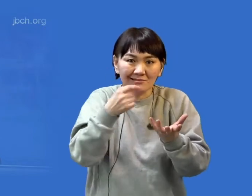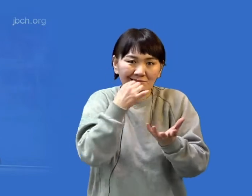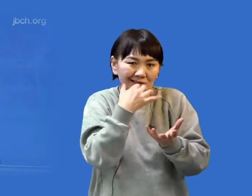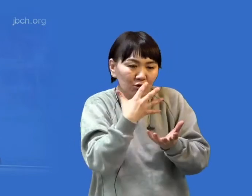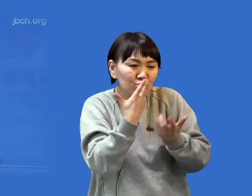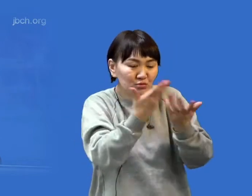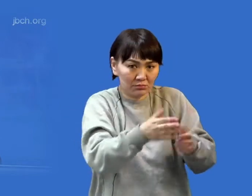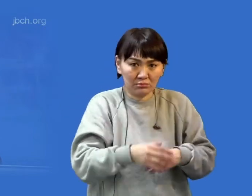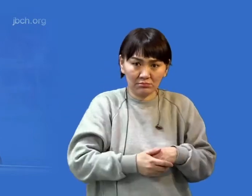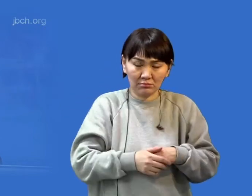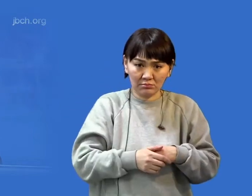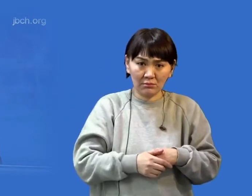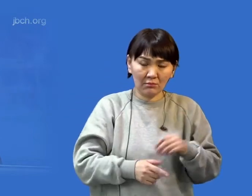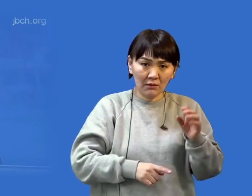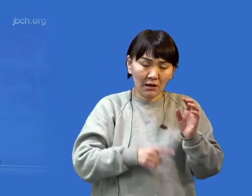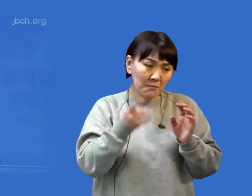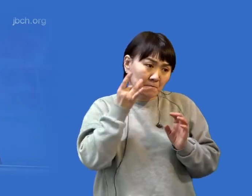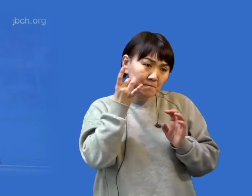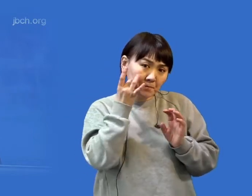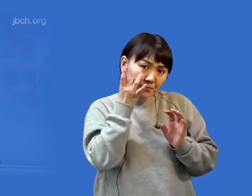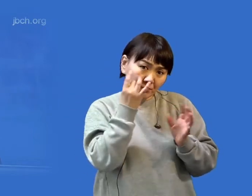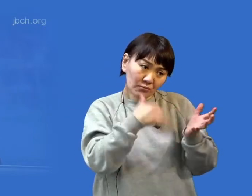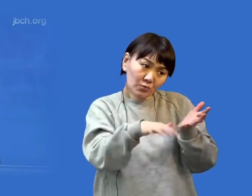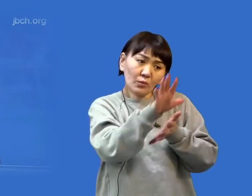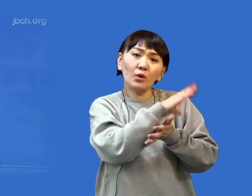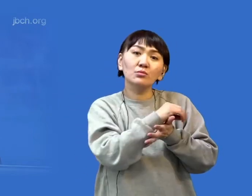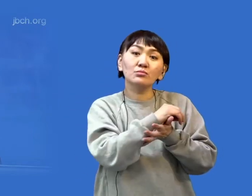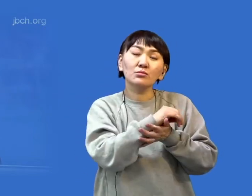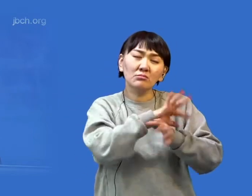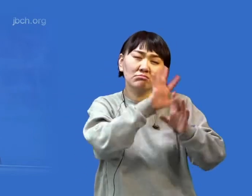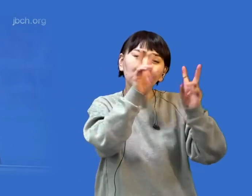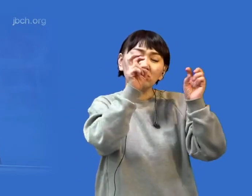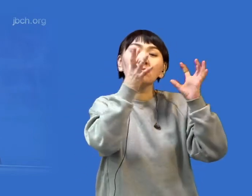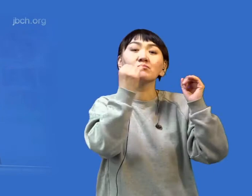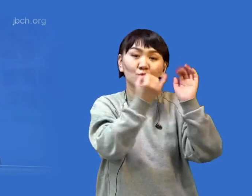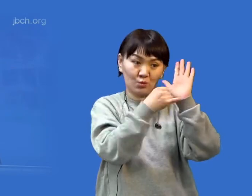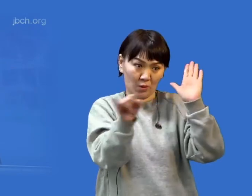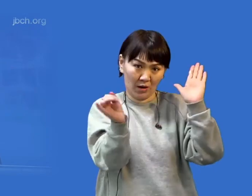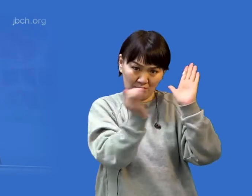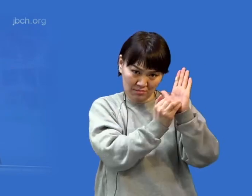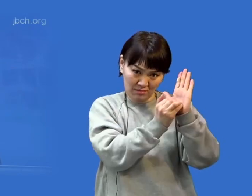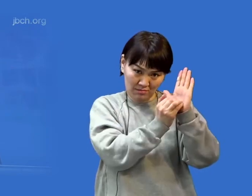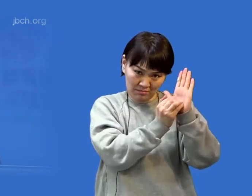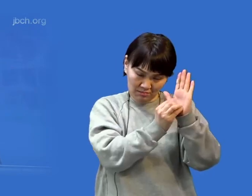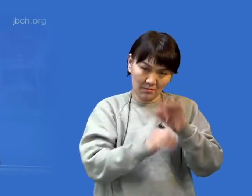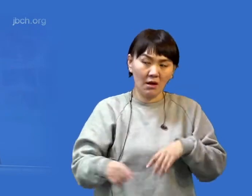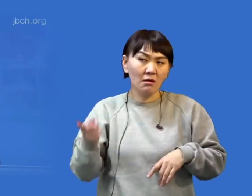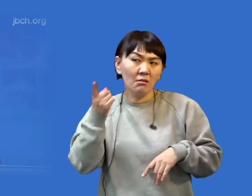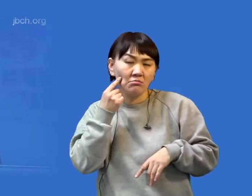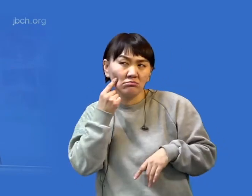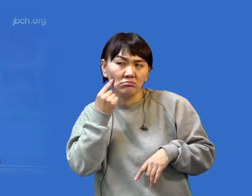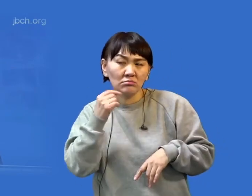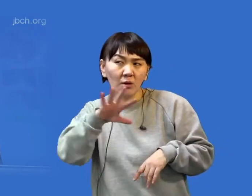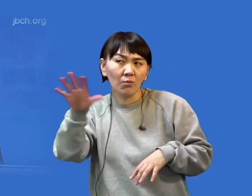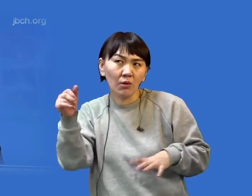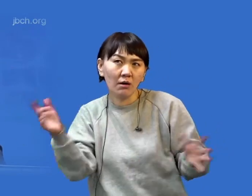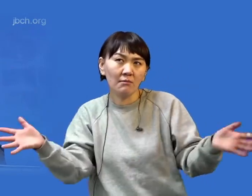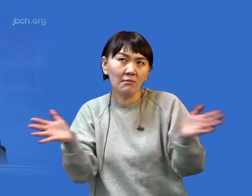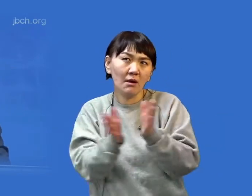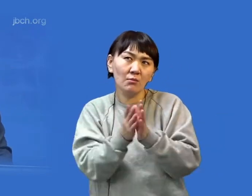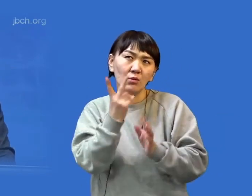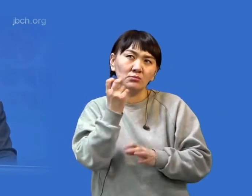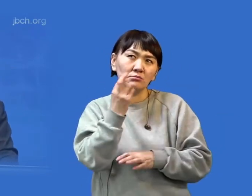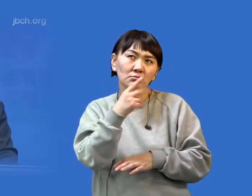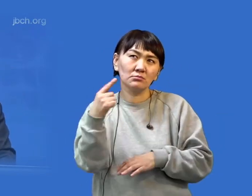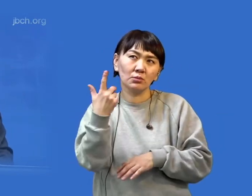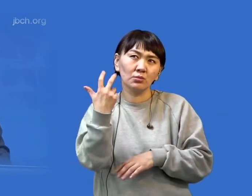Ирчүүдийн тоол гэхэд 600 мянга гэж байгаа юм чинь эмэгтэй хүүхдүүдийг хамруулах юм бол 2 сая 3 сая хүн болно.